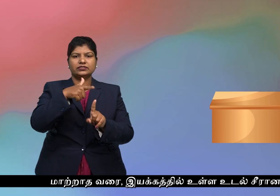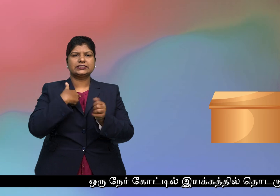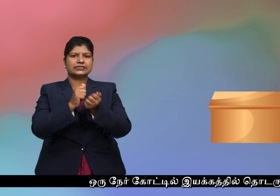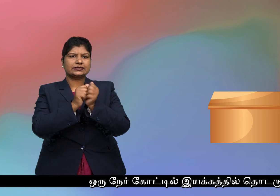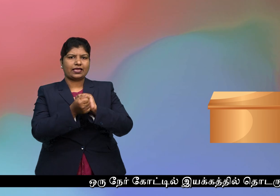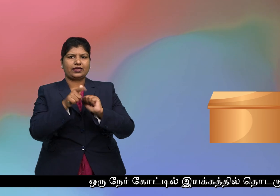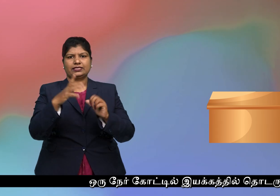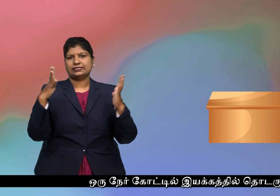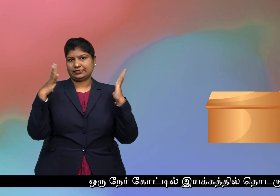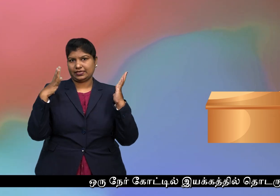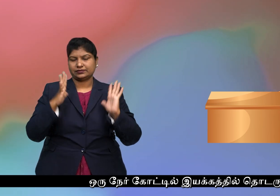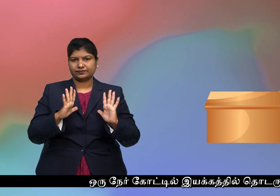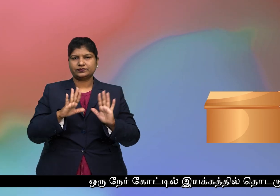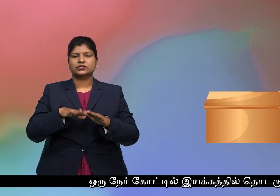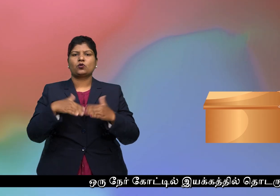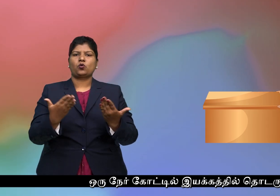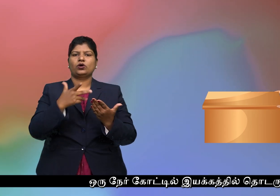ஒரு நேர்கோட்டில் இயக்கத்தில் தொடரும்.